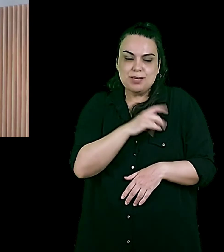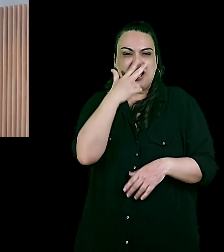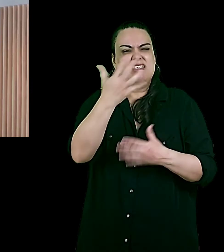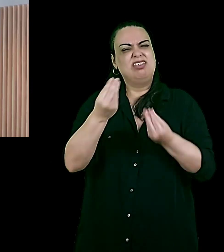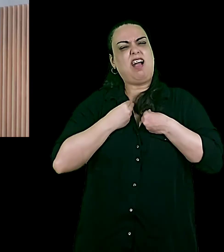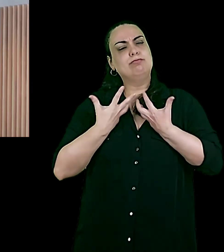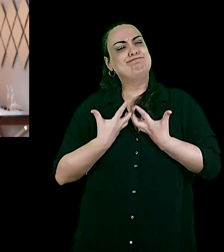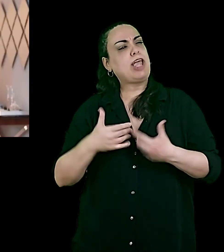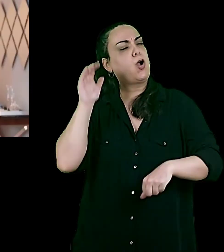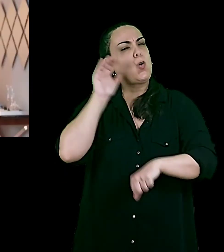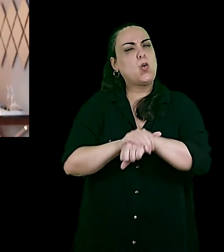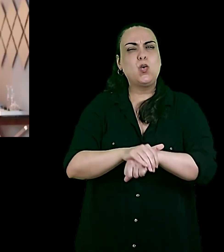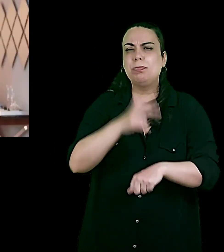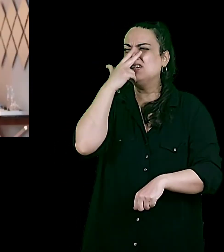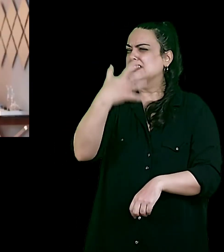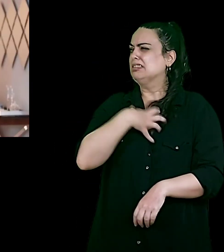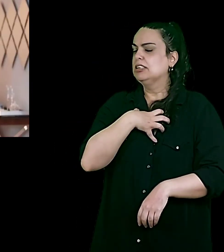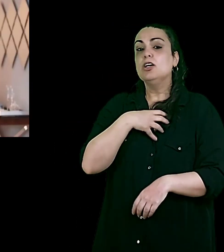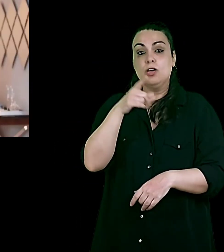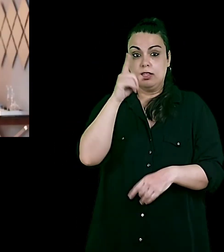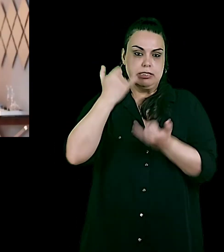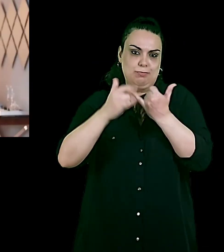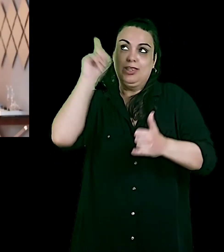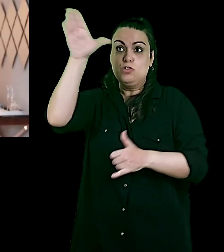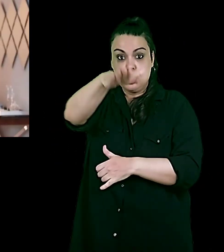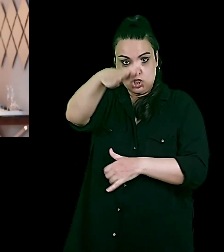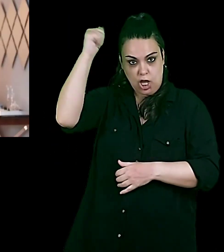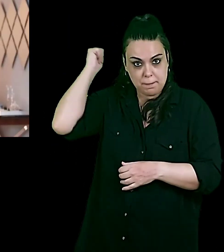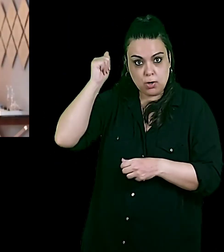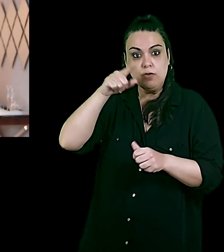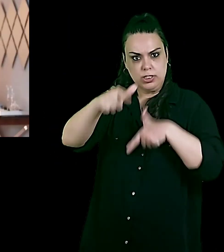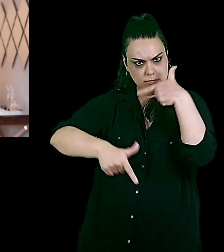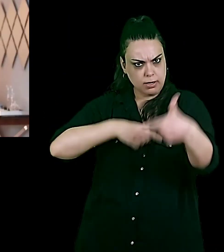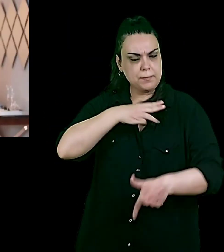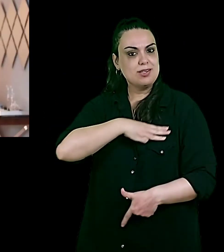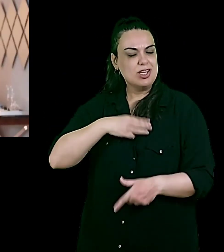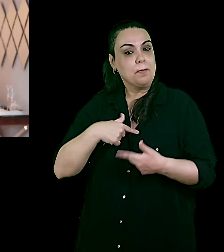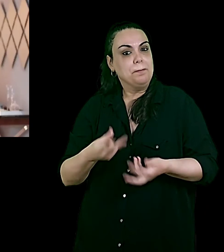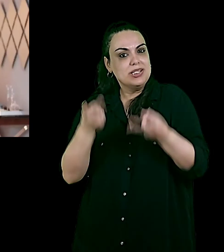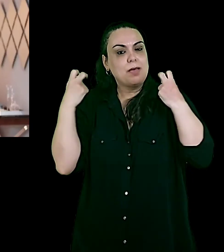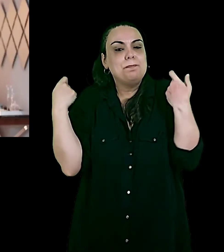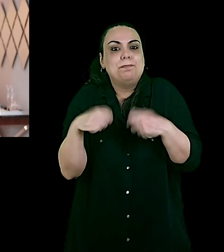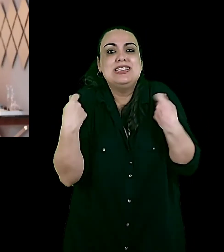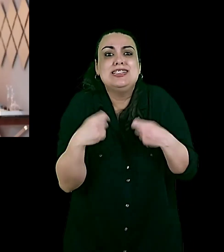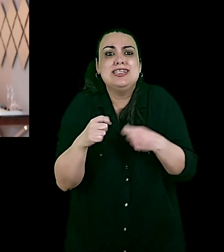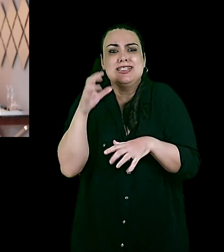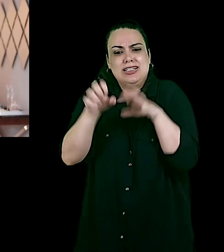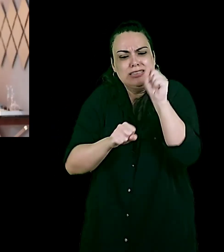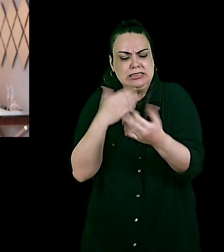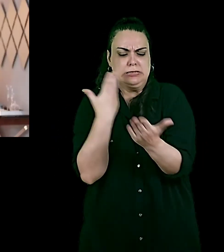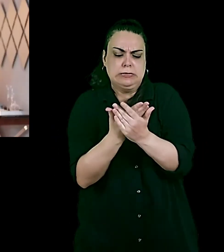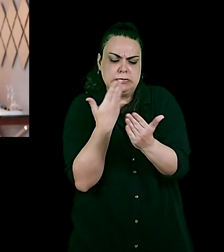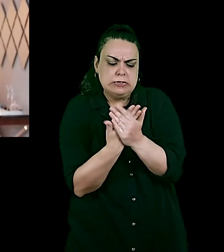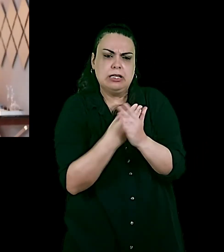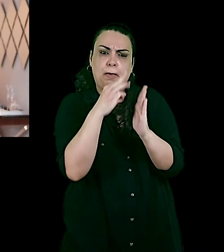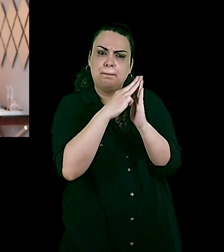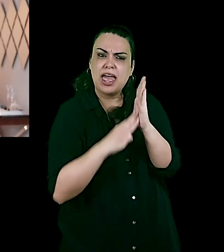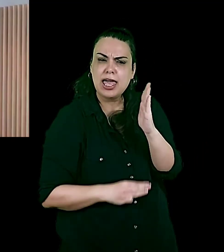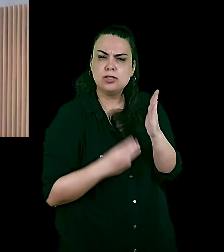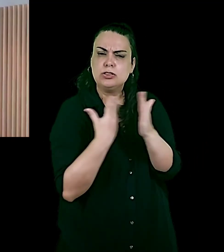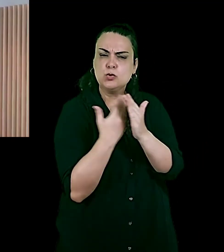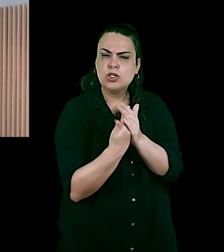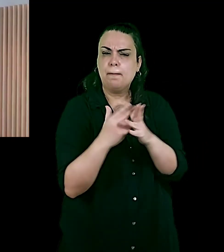que eu estou falando agora. Porque se você tem uma chamada, você percebe a necessidade de buscar, de ter um